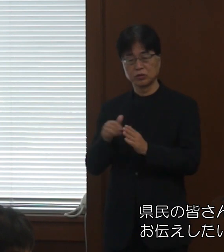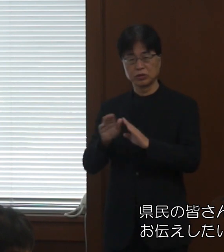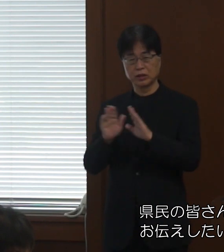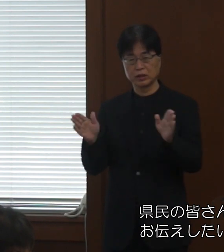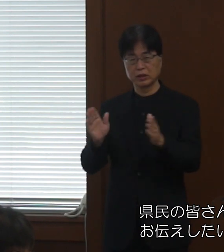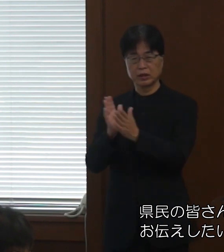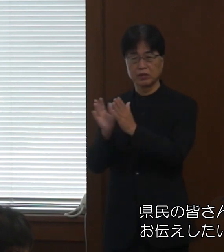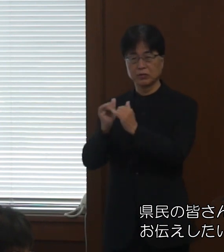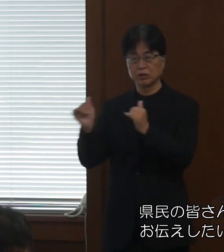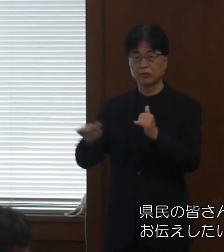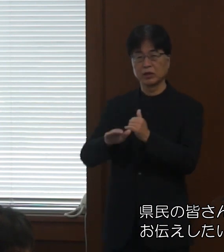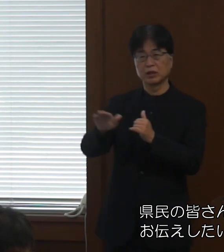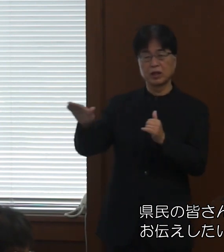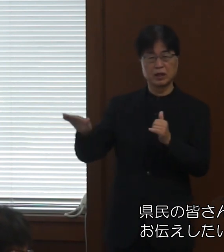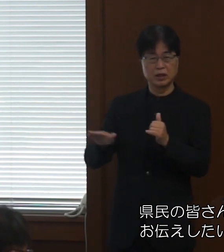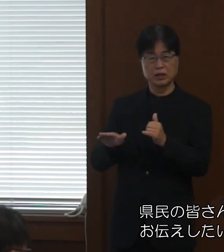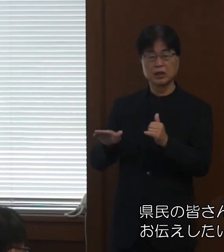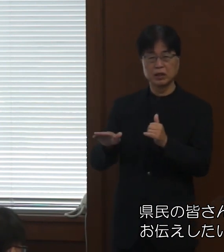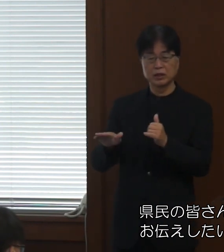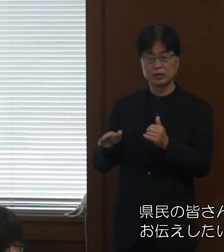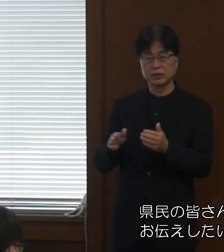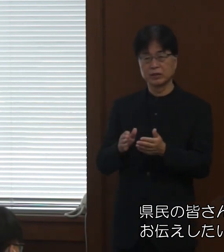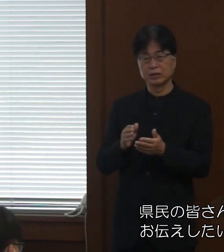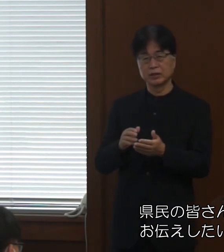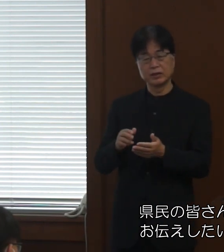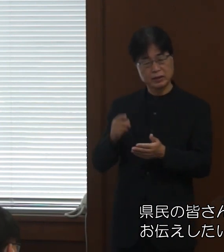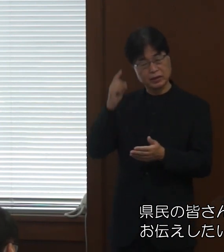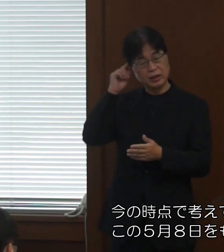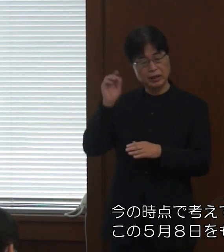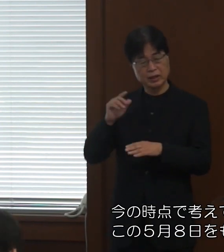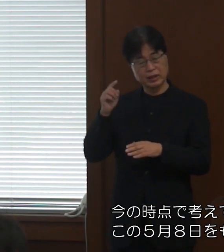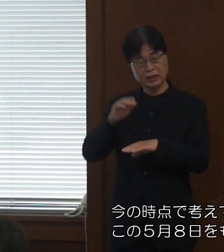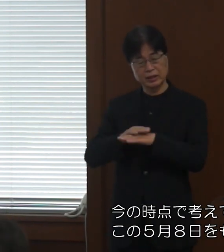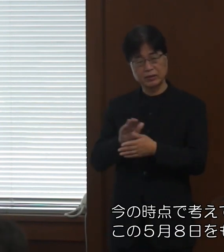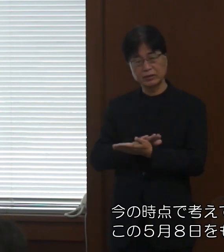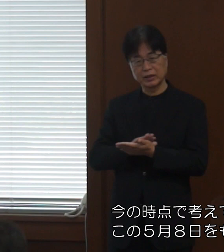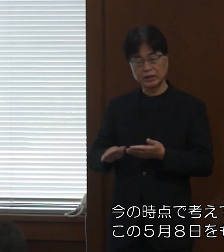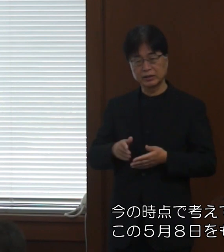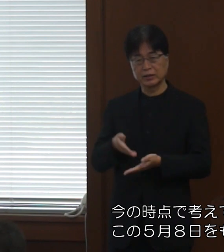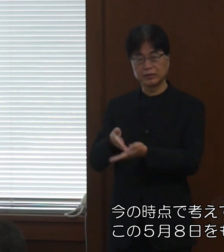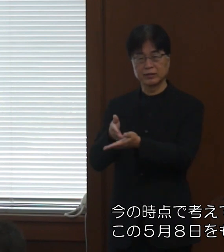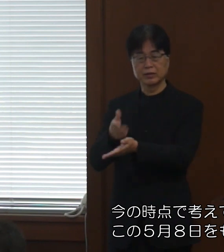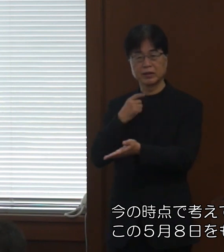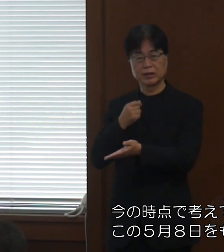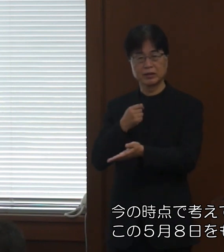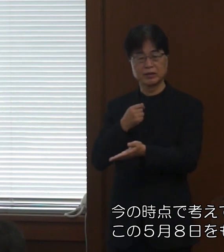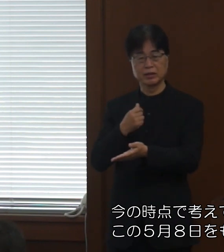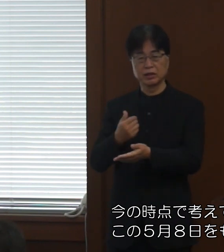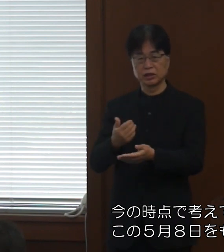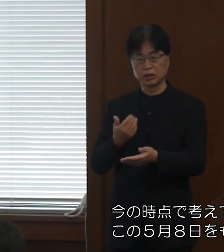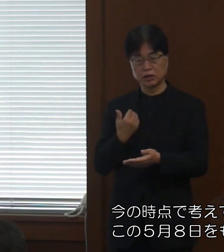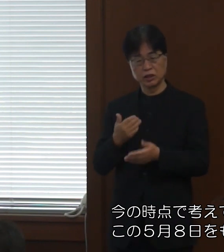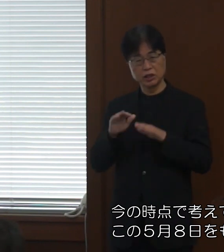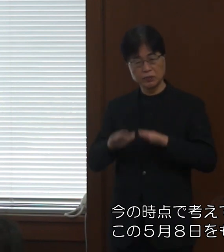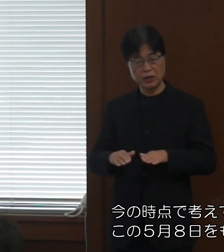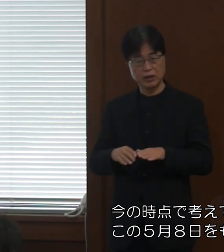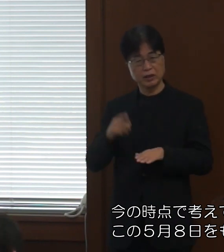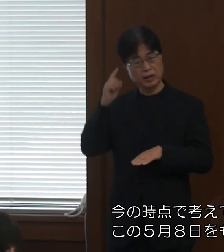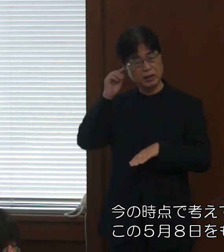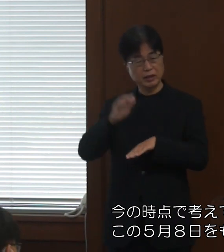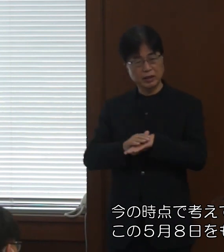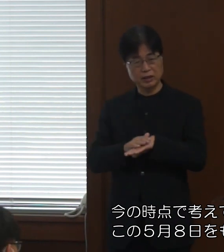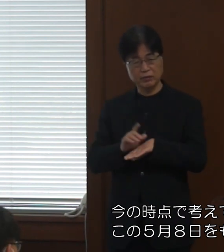県民の皆さん方に整理した情報をお伝えしたいと思いますけれども今の時点で考えていることといたしますと